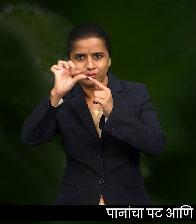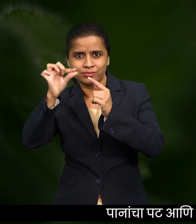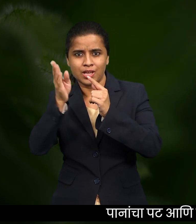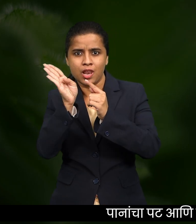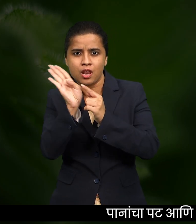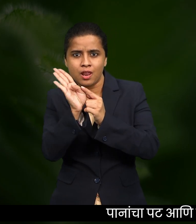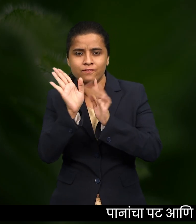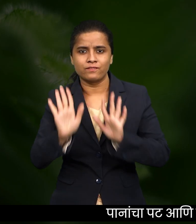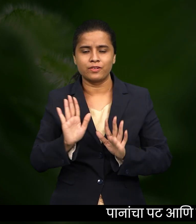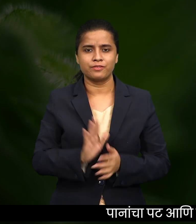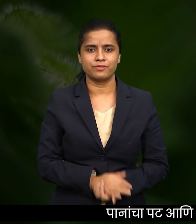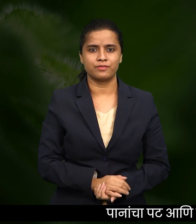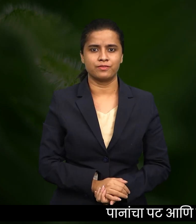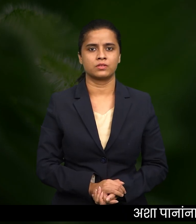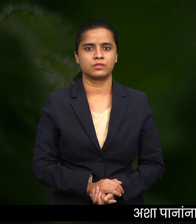असते.